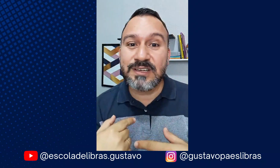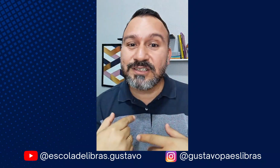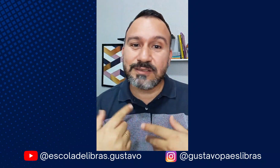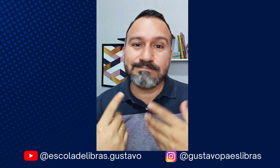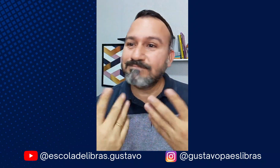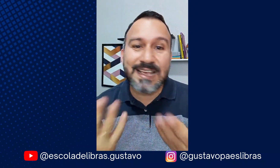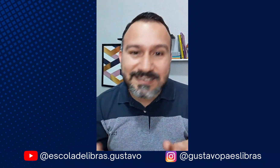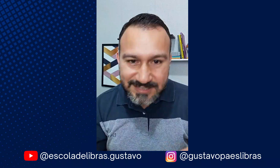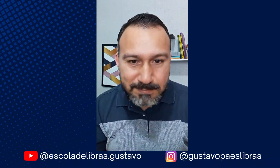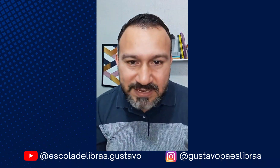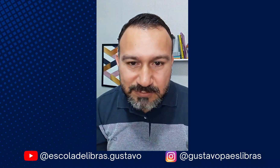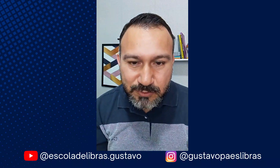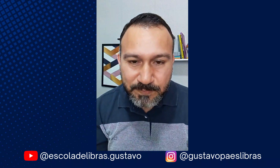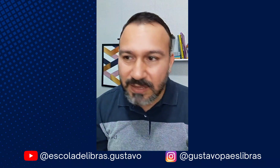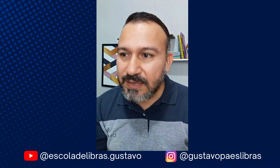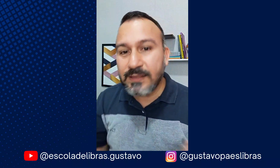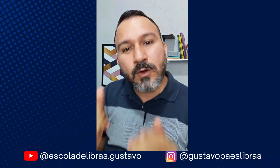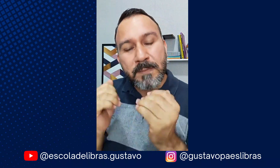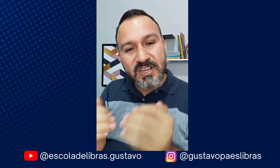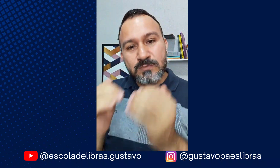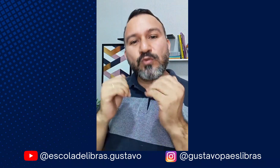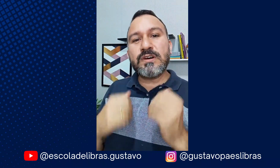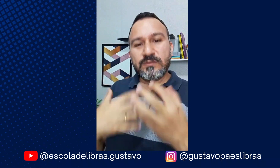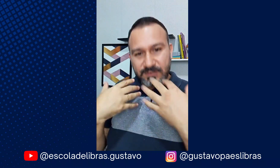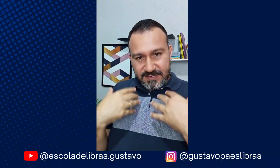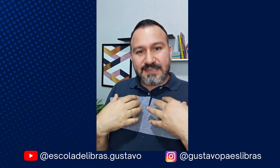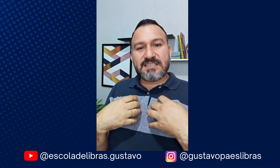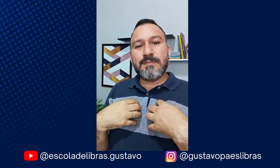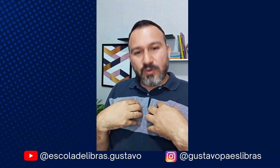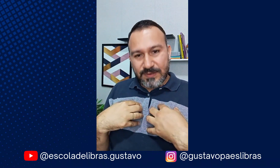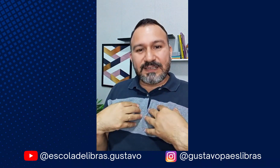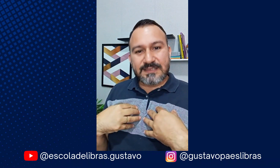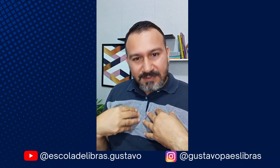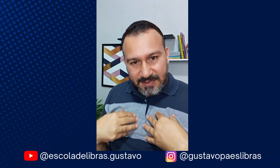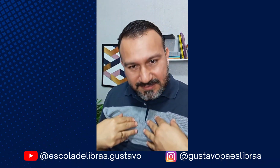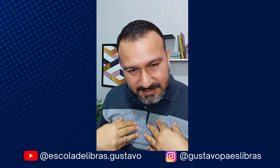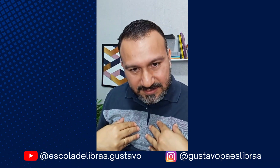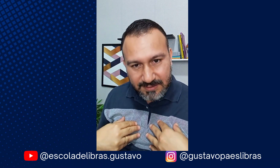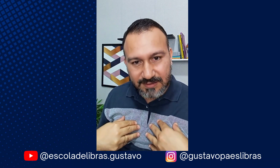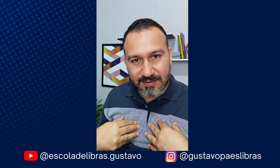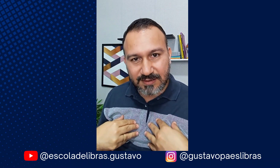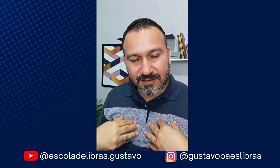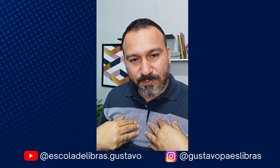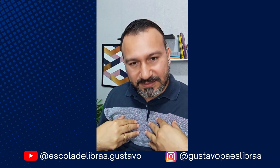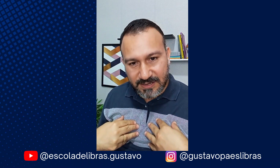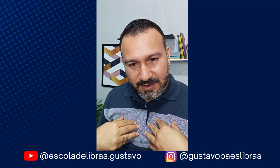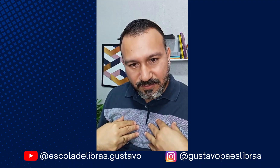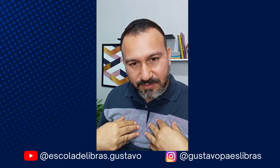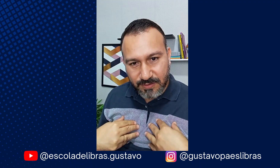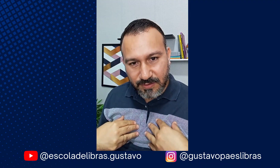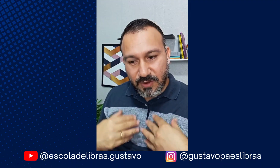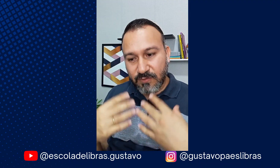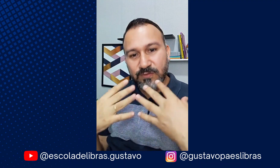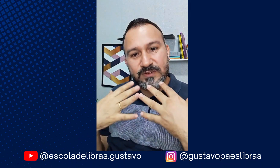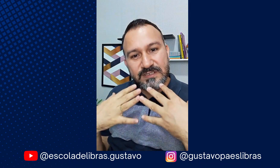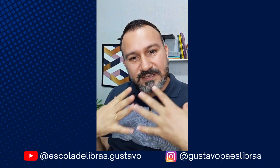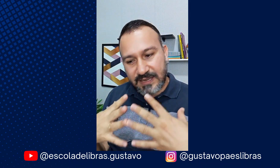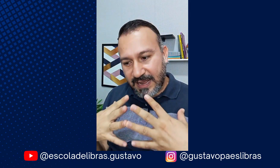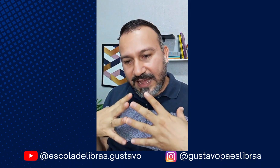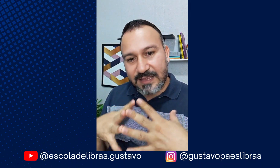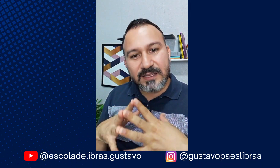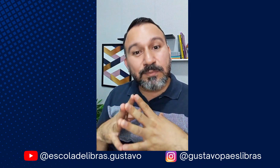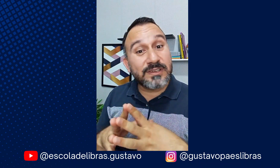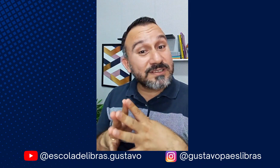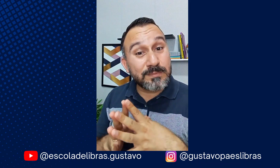Ou seja, é assim mesmo. Então, mesmo quando você recebe com antecedência um material,